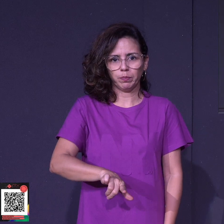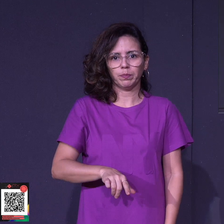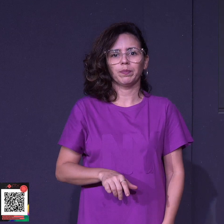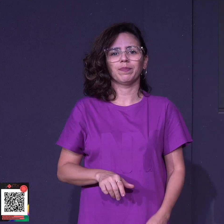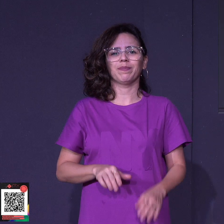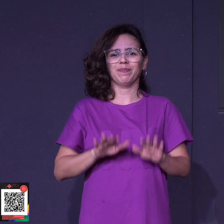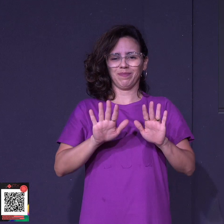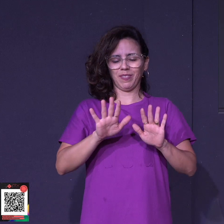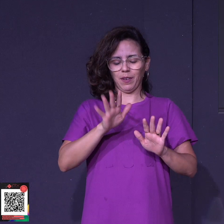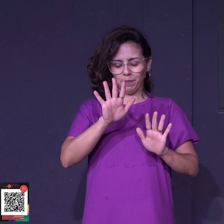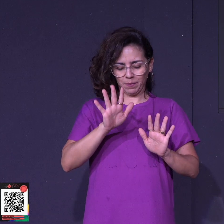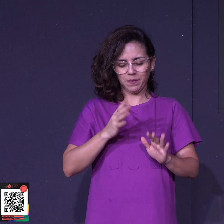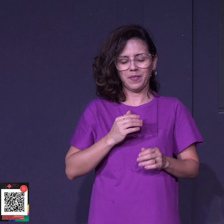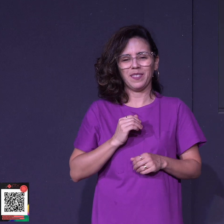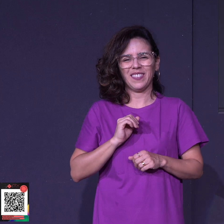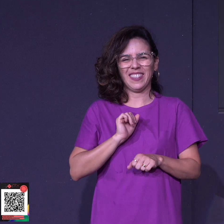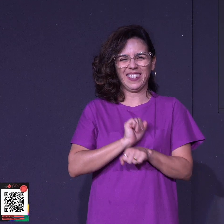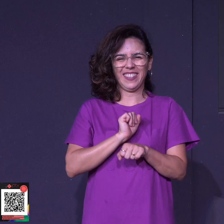Espera aí, irmão.